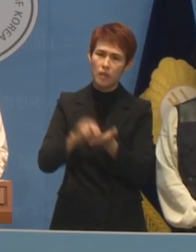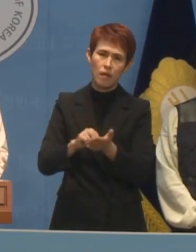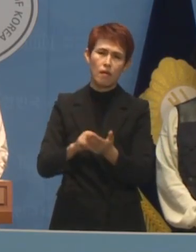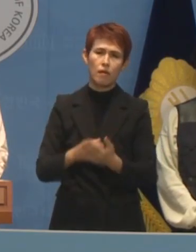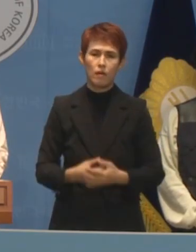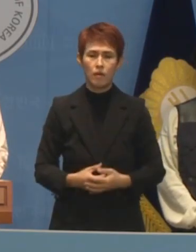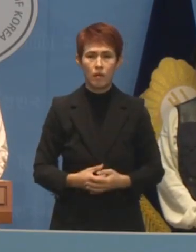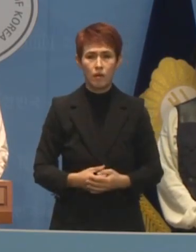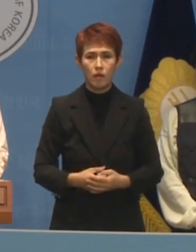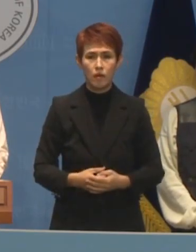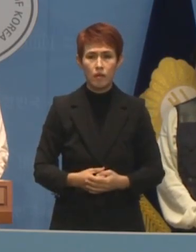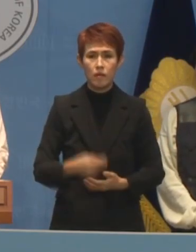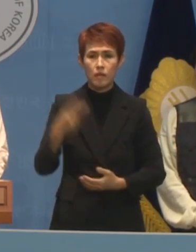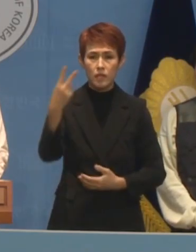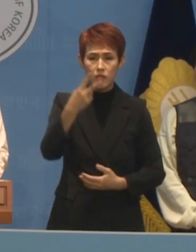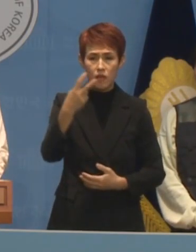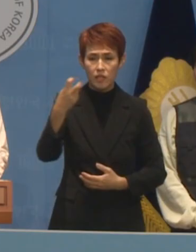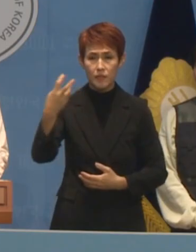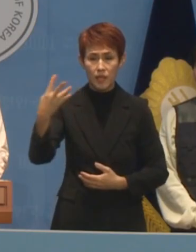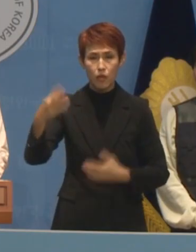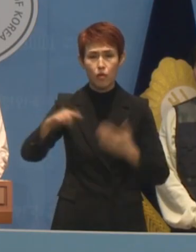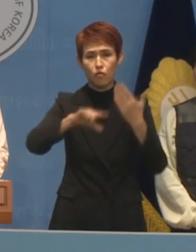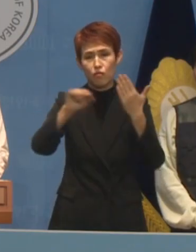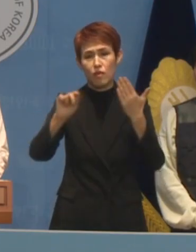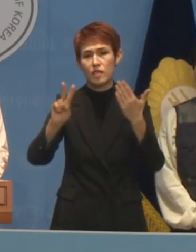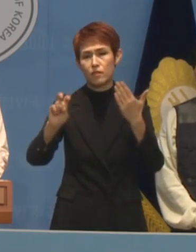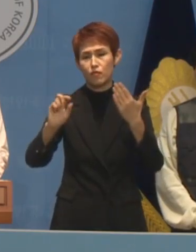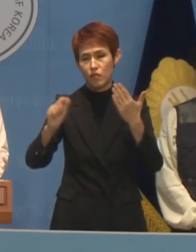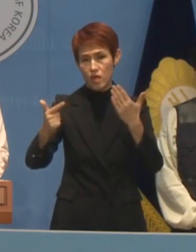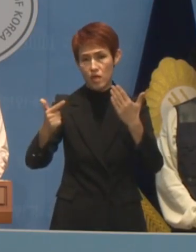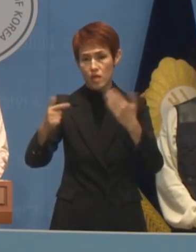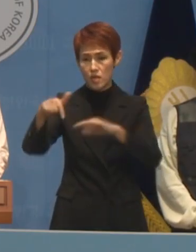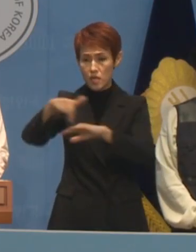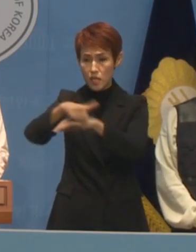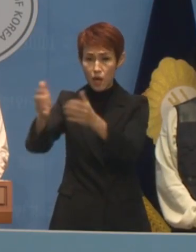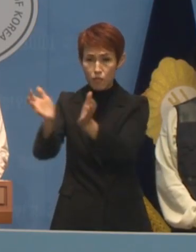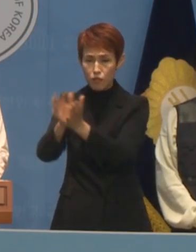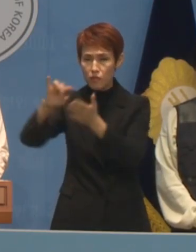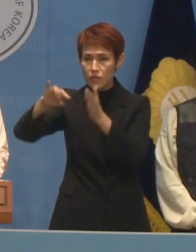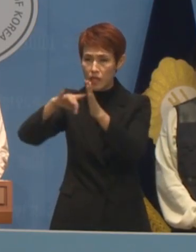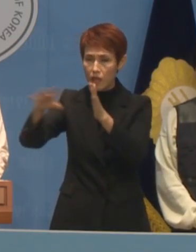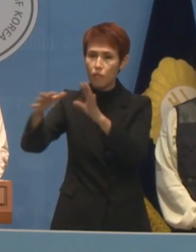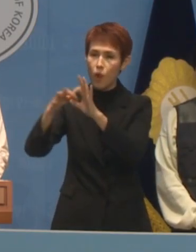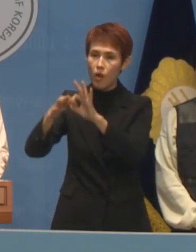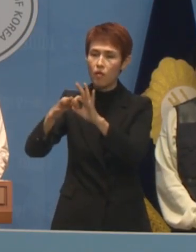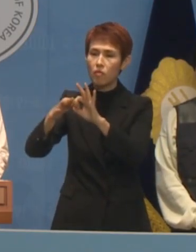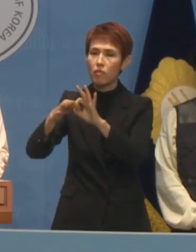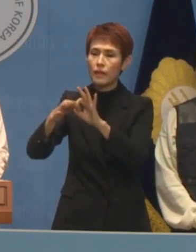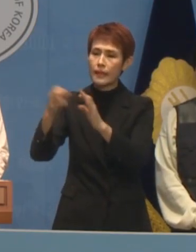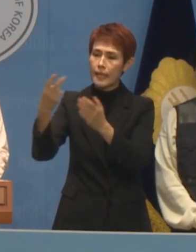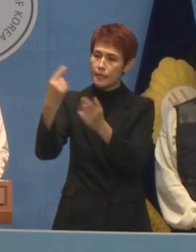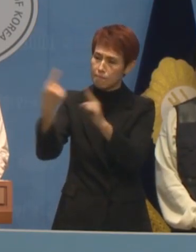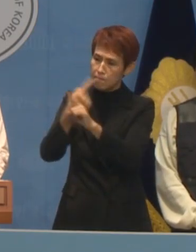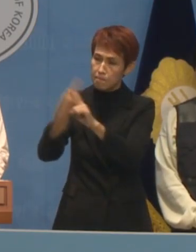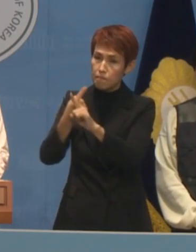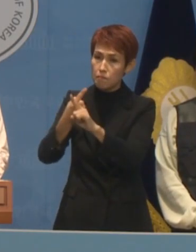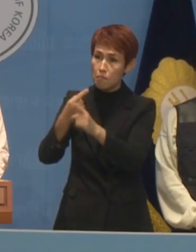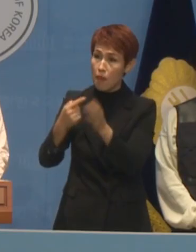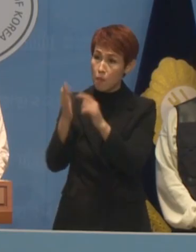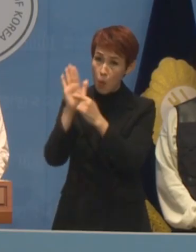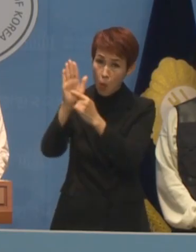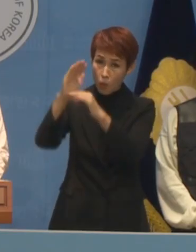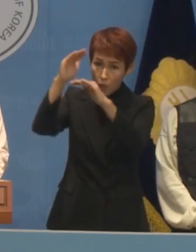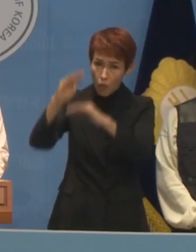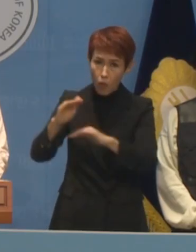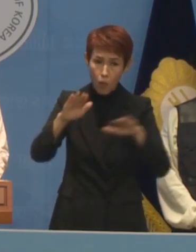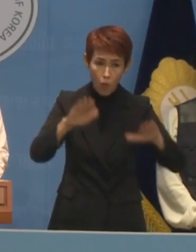고발합니다. 2024년 9월 26일 기재부 세수 재추계 발표를 통해 올해 세입이 예상보다 30조